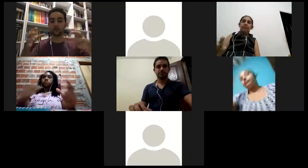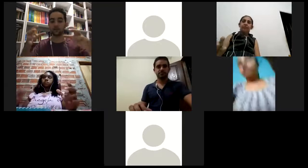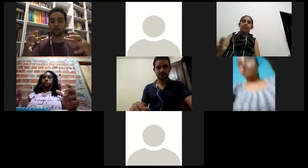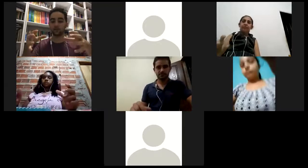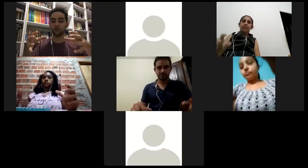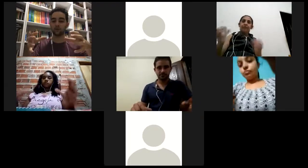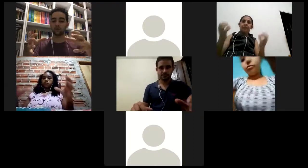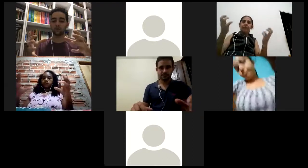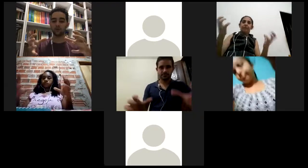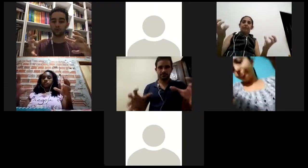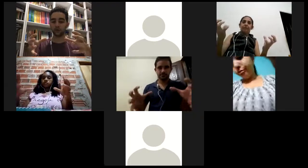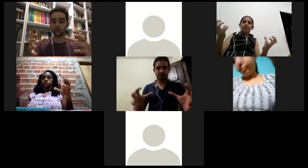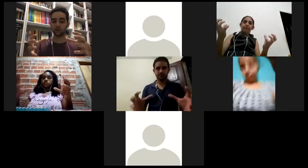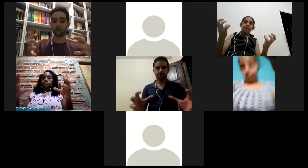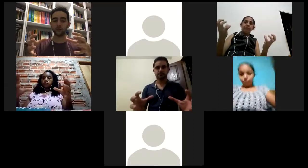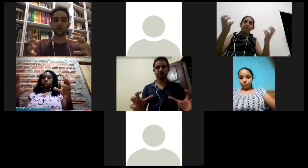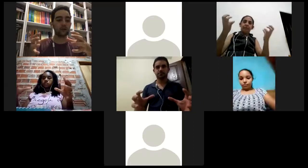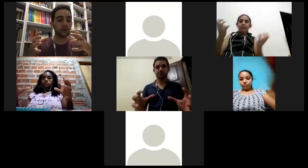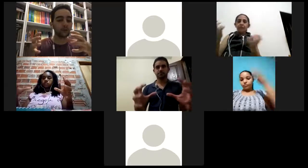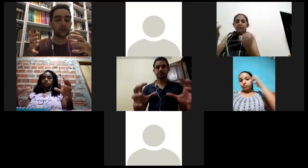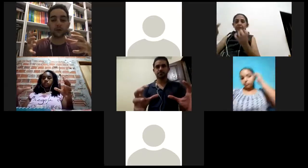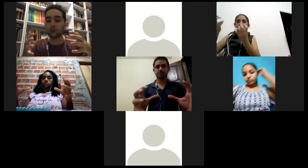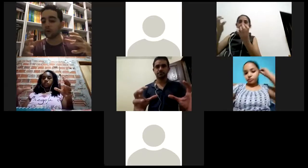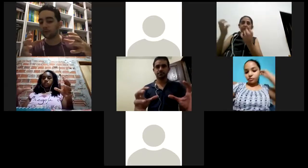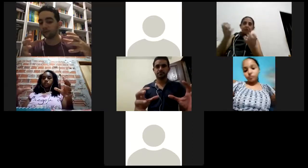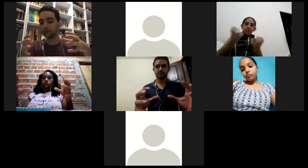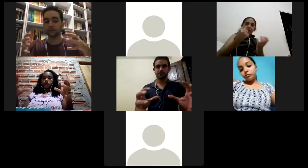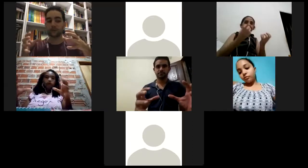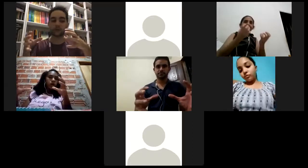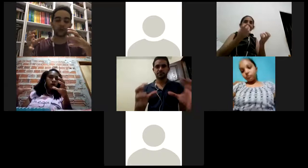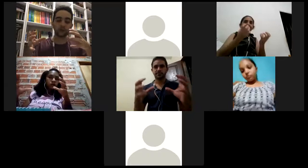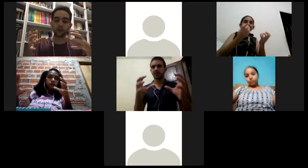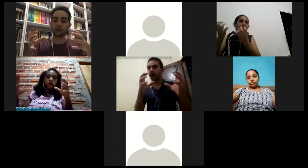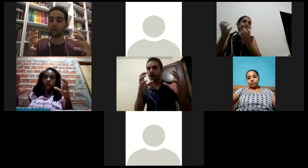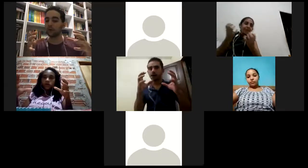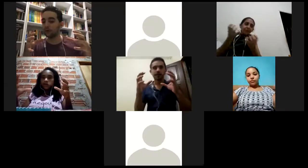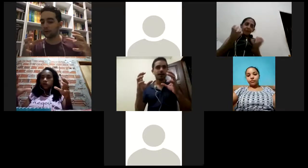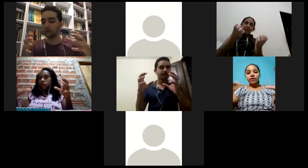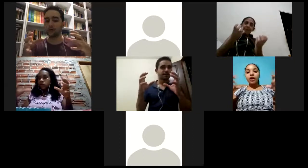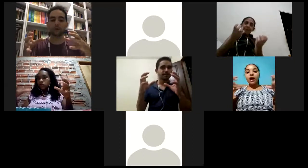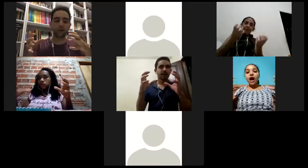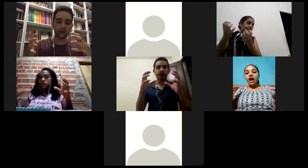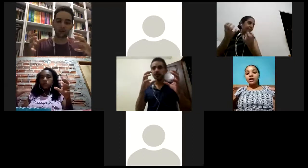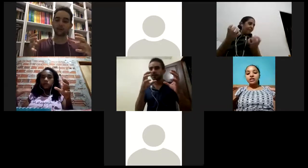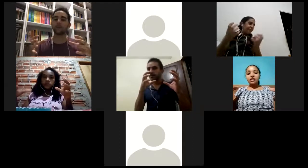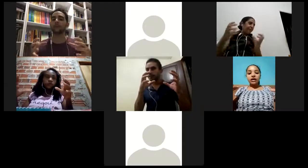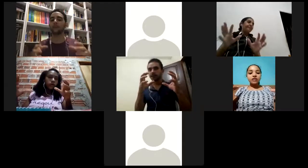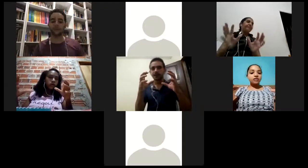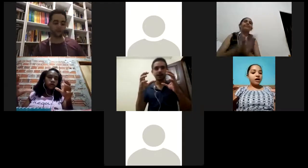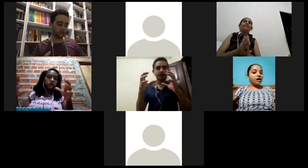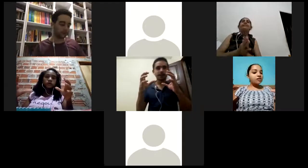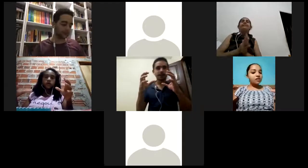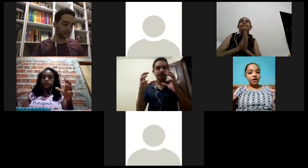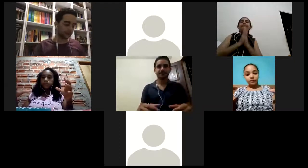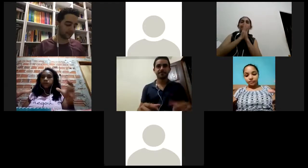Melancia, eu seguro como se eu estivesse segurando a fatia de melancia e eu como. Eu vou fazer o movimento de morder, como se estivesse mordendo.